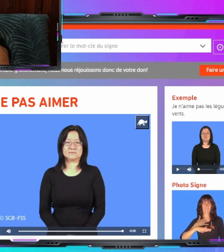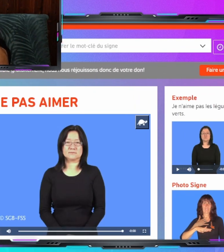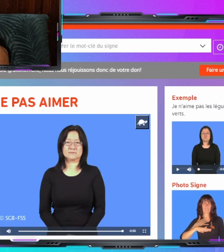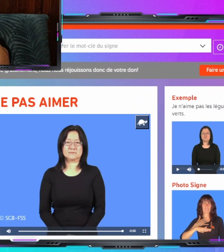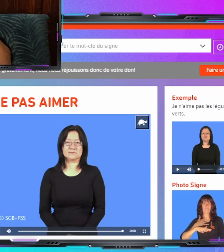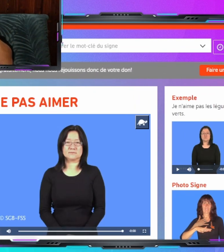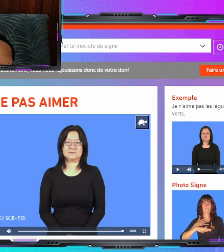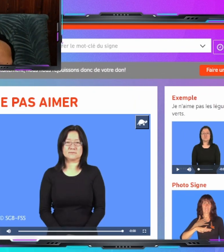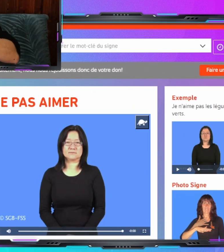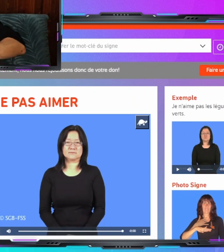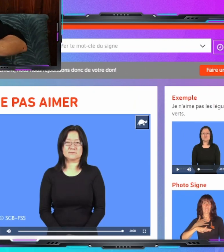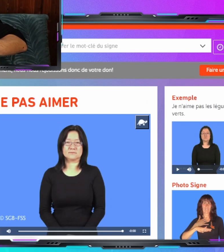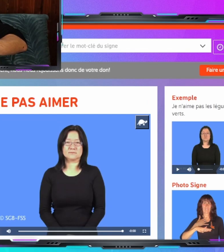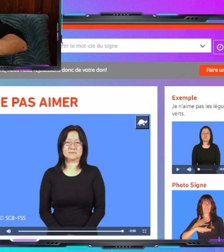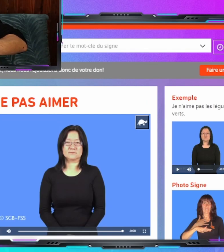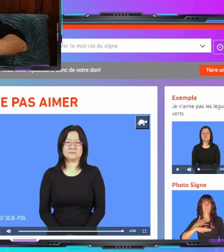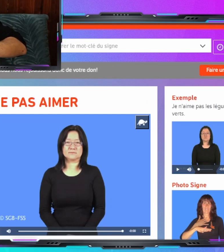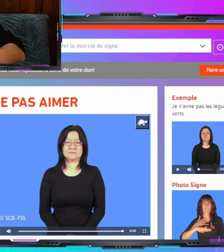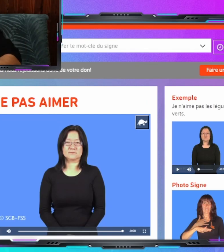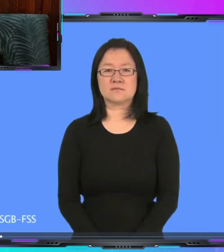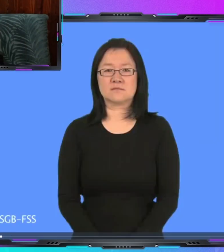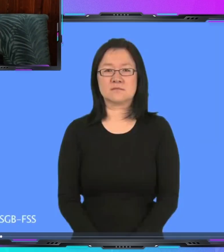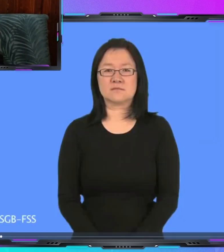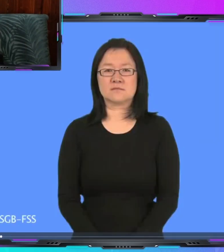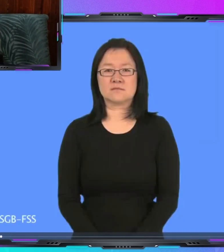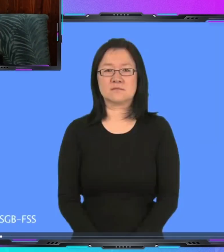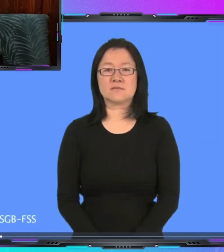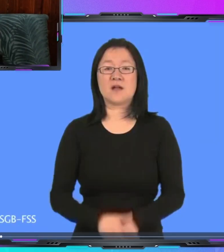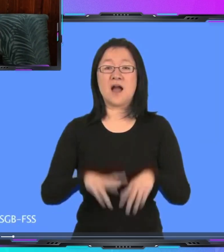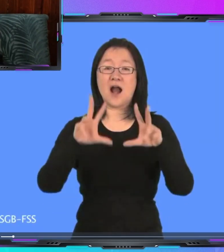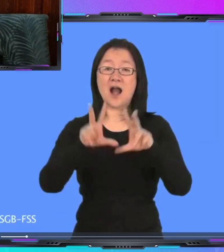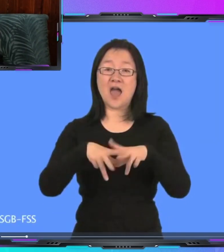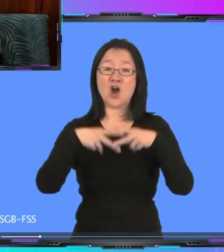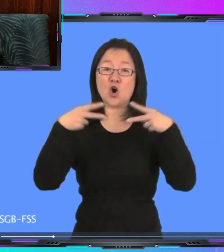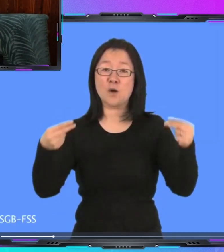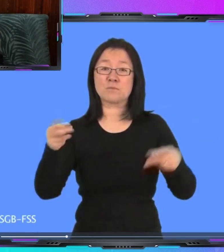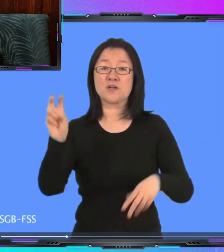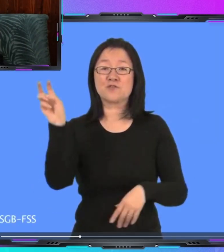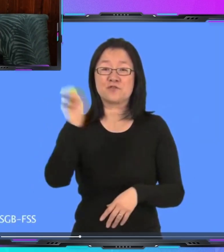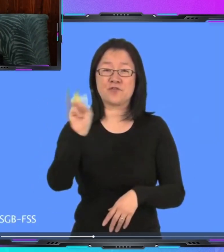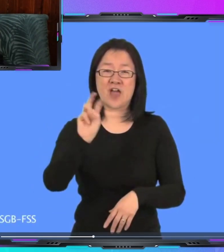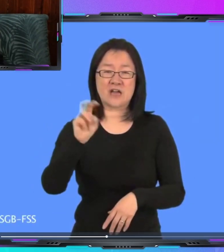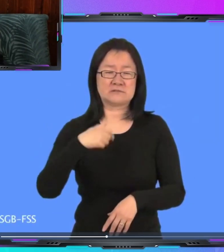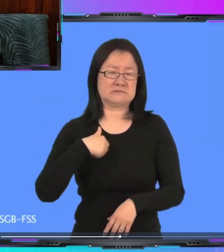légumes verts, j'aime pas. On vérifie.